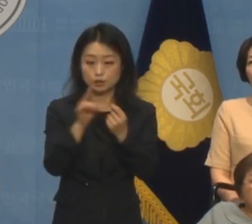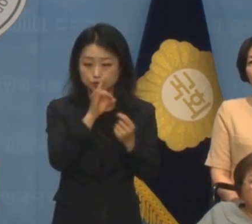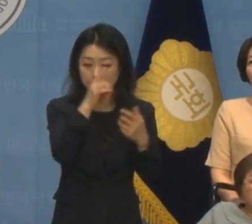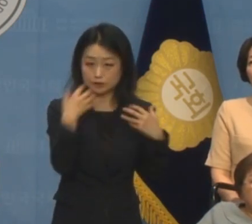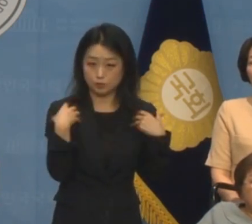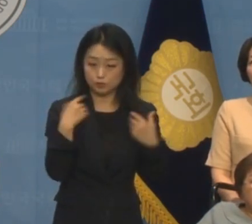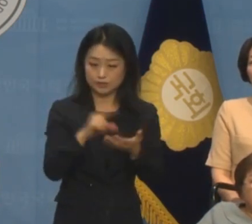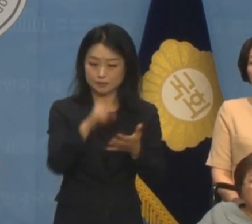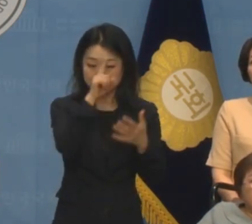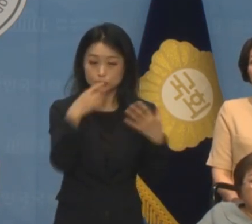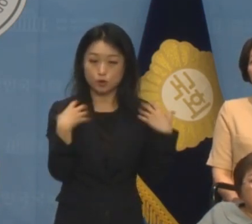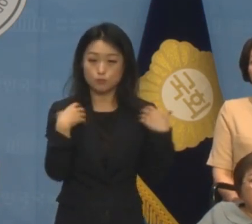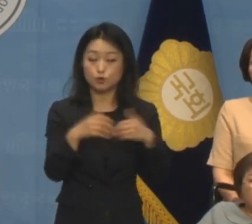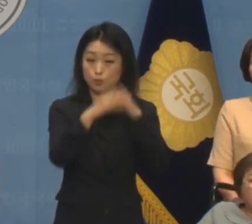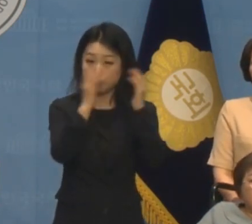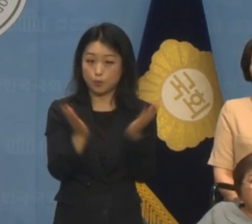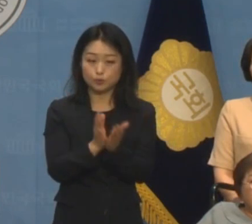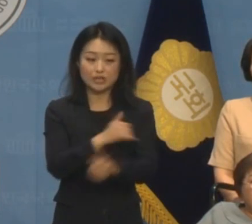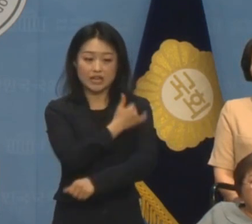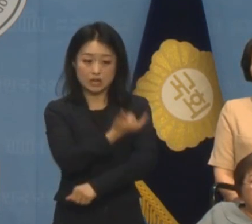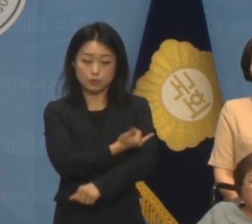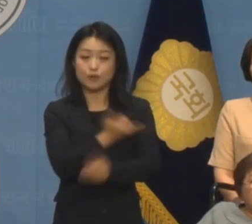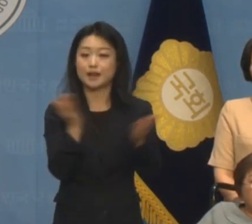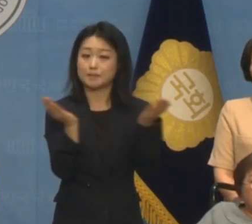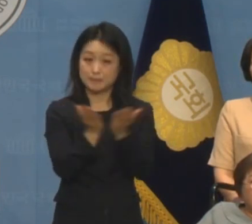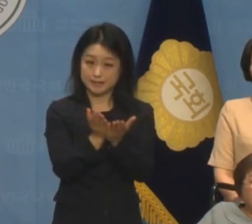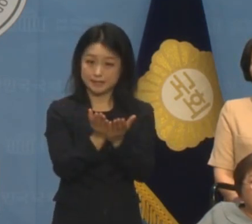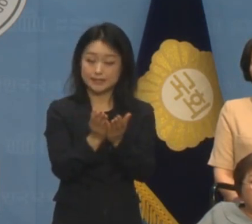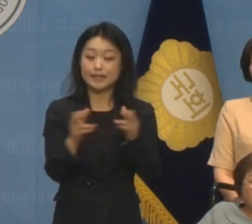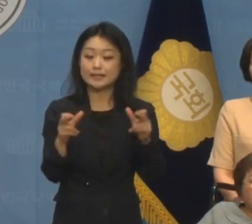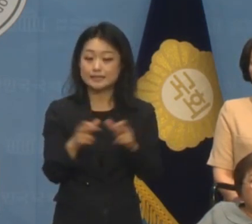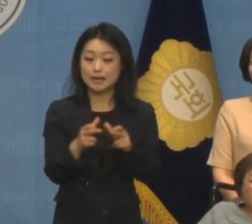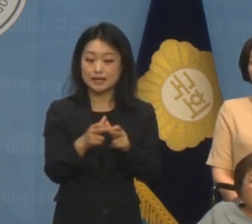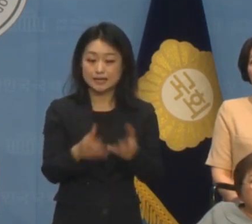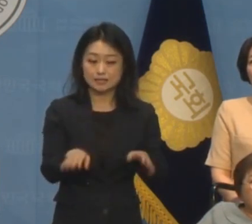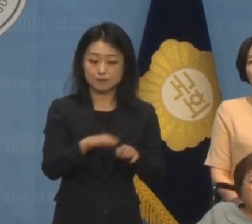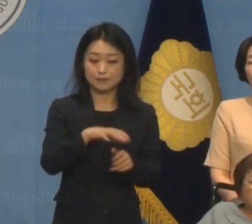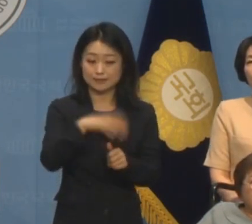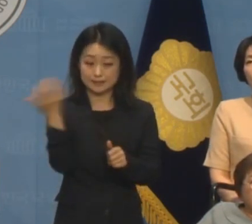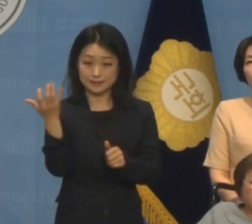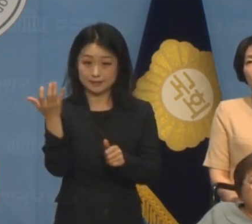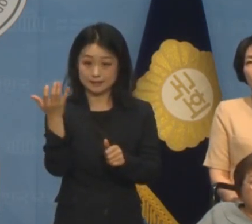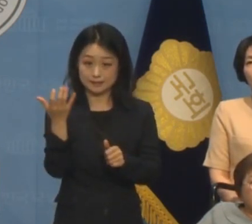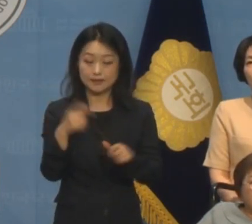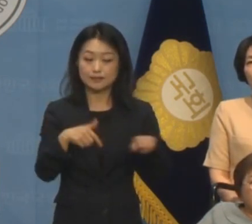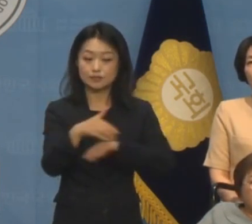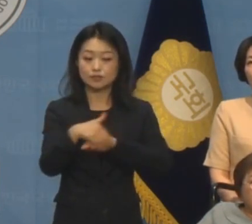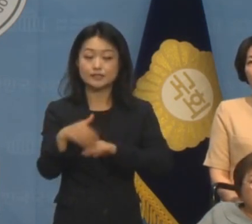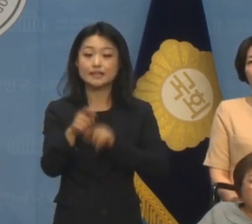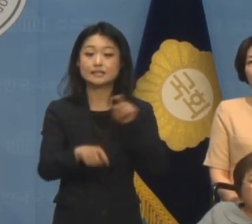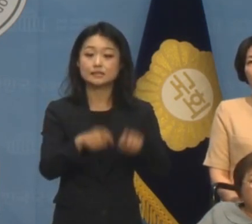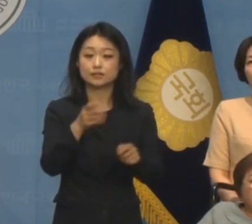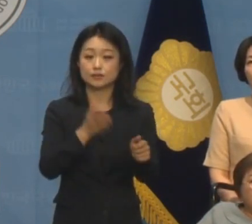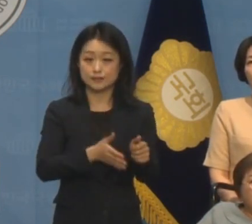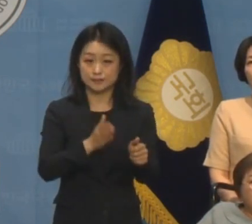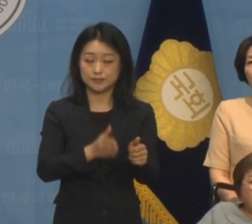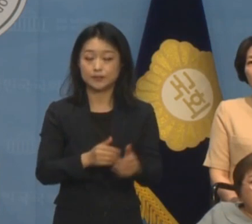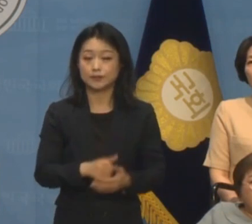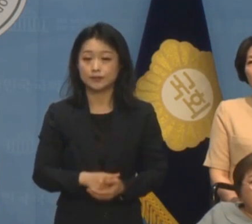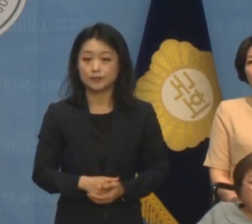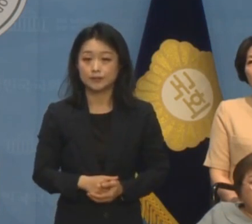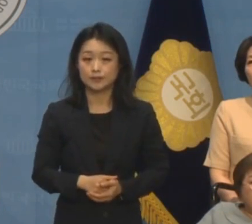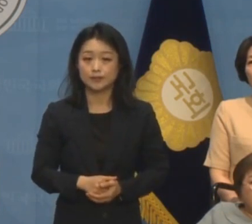중앙정부와 지방정부 모두 인권에 부합한 장애인 탈시설 정책을 실행할 수 있도록 해야 할 것입니다.